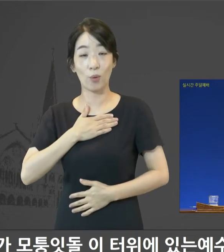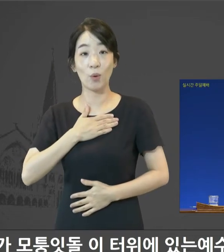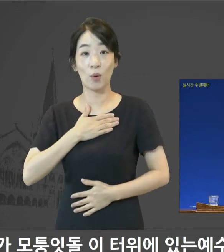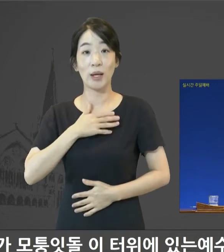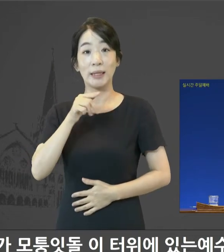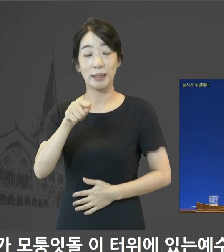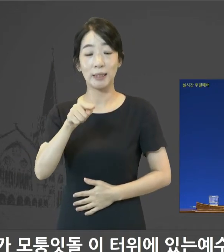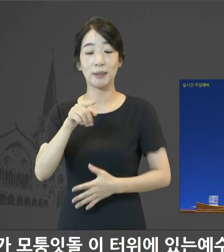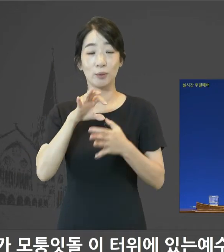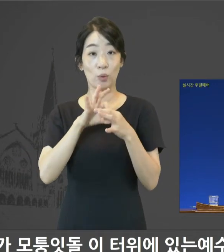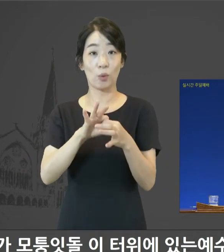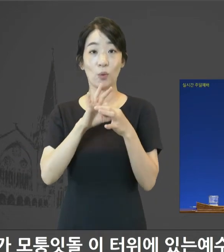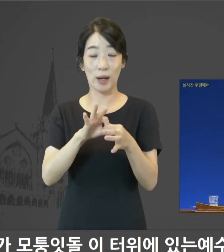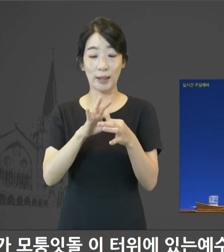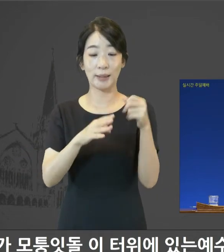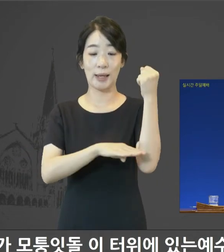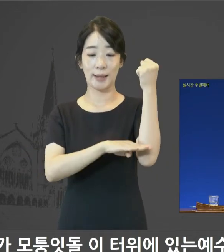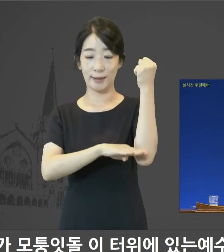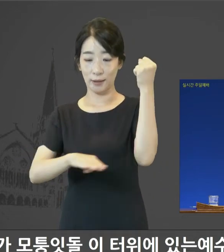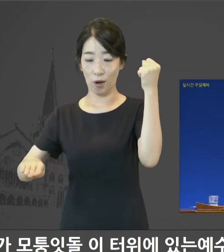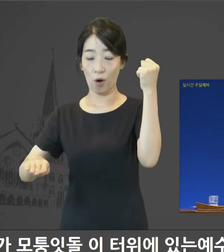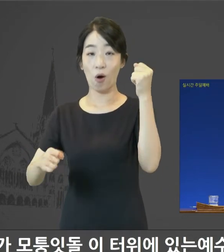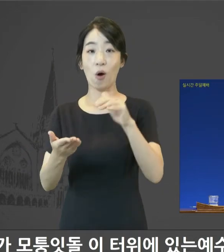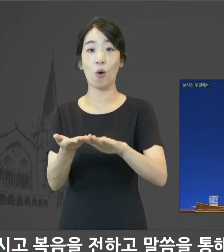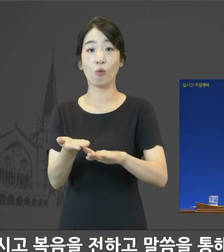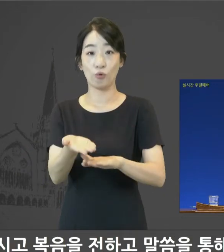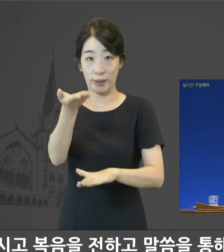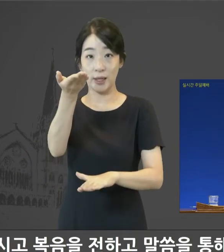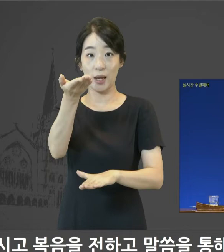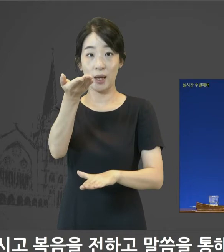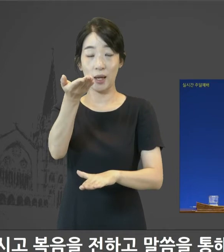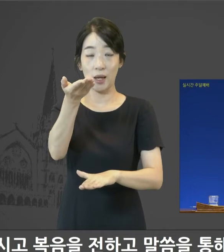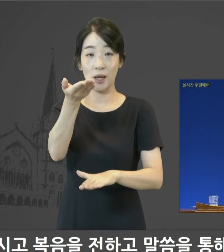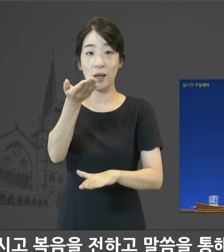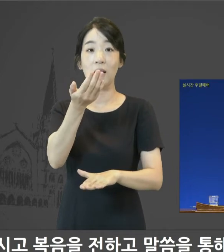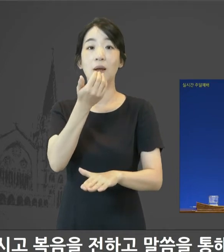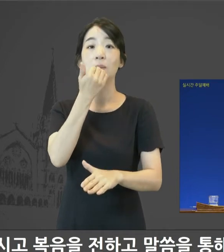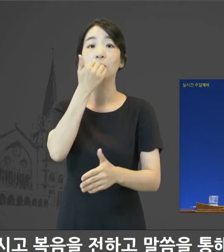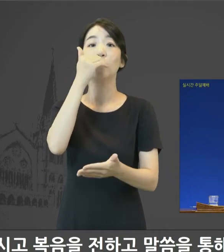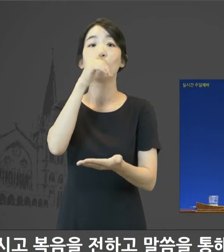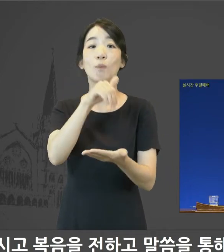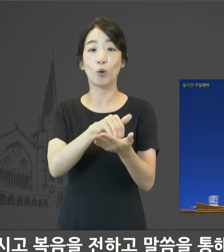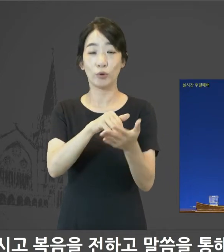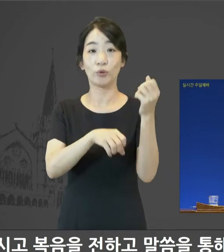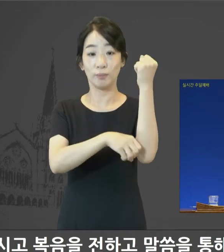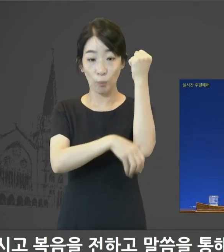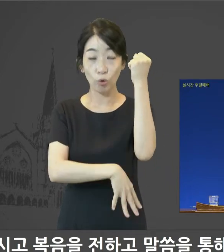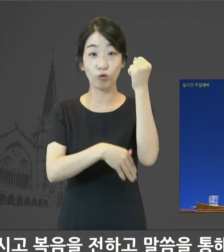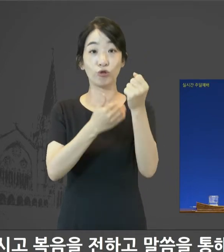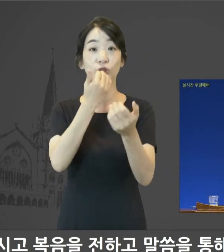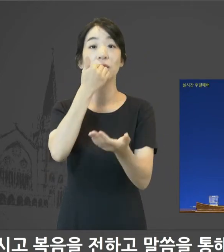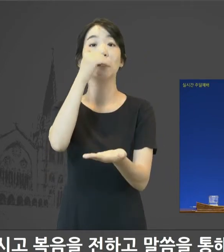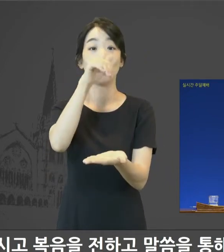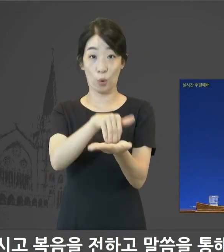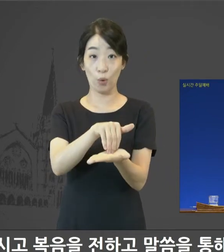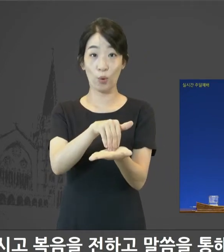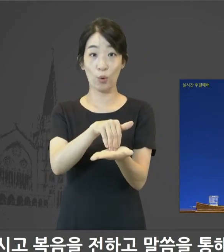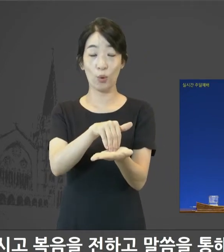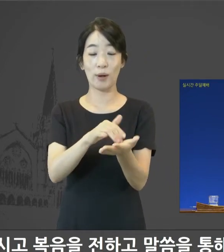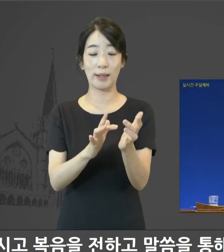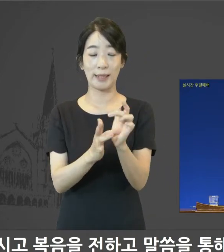이 교회의 터 위에 모퉁이돌, 그 터 위에 있는 모퉁이돌